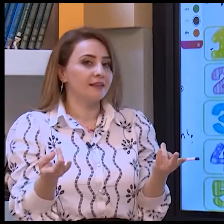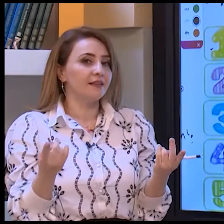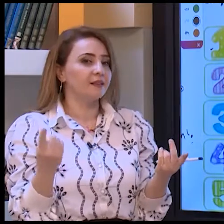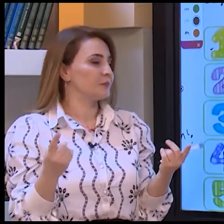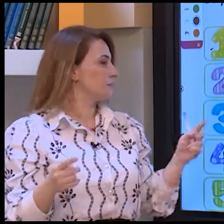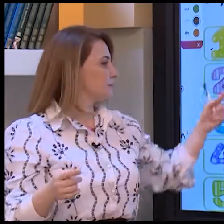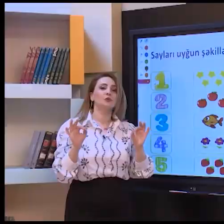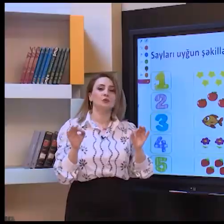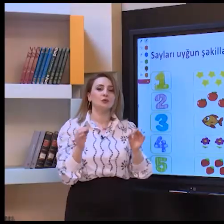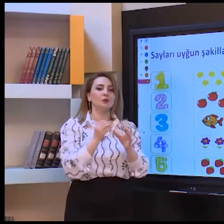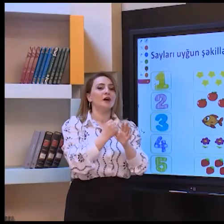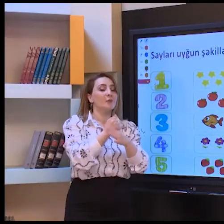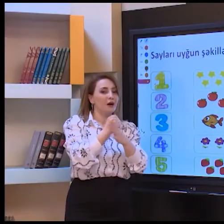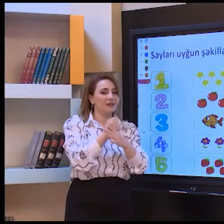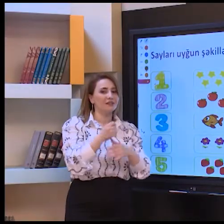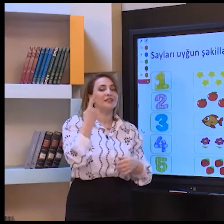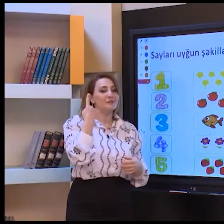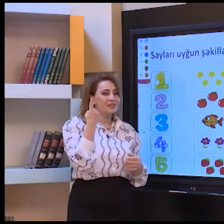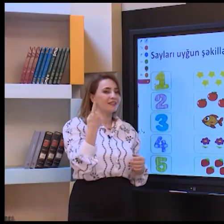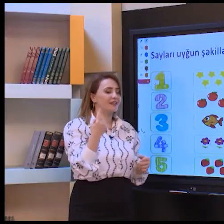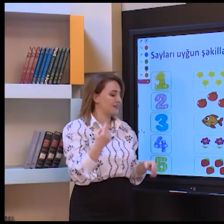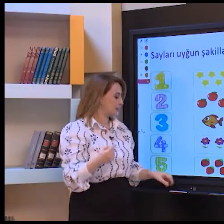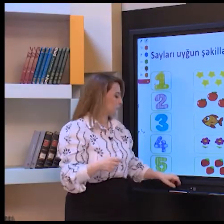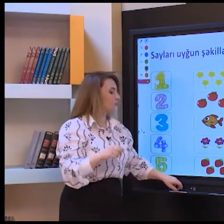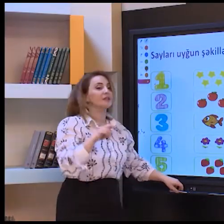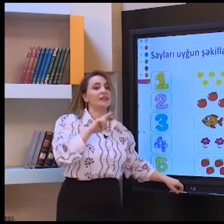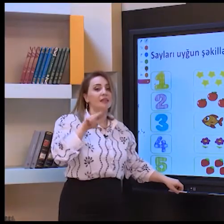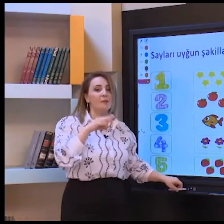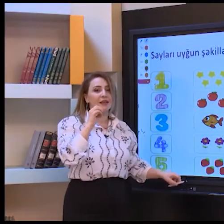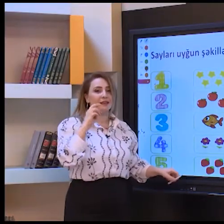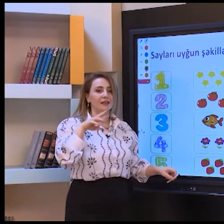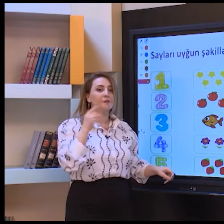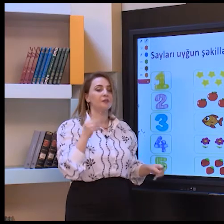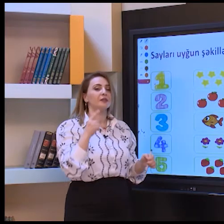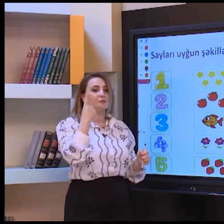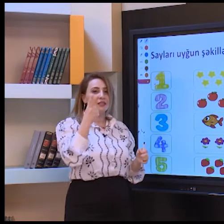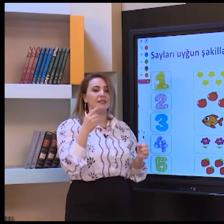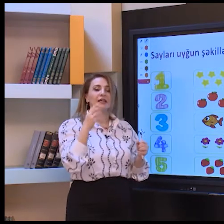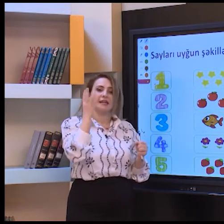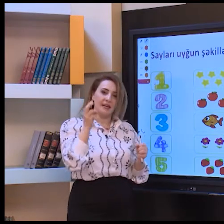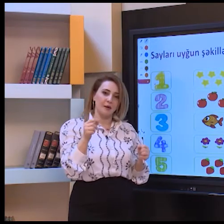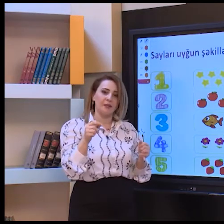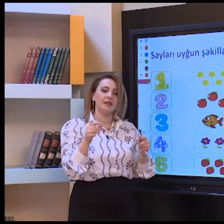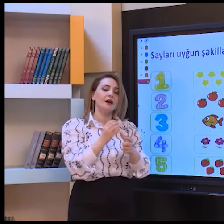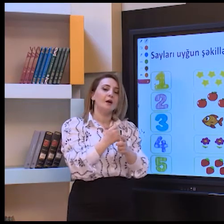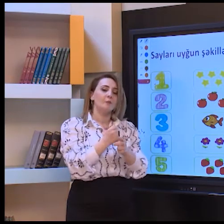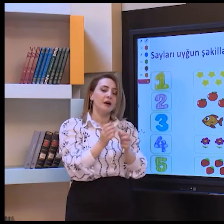nədir? Düzdür, balıq 1 dənədir. Deməli, 1 rəqəmini